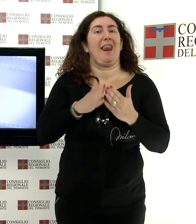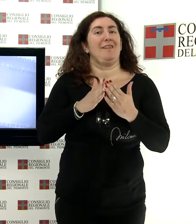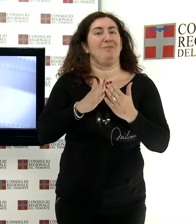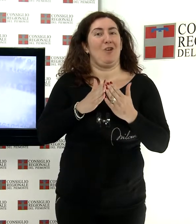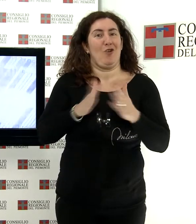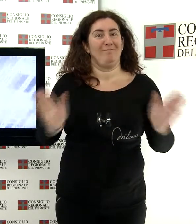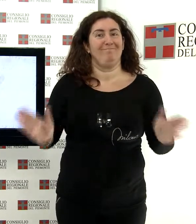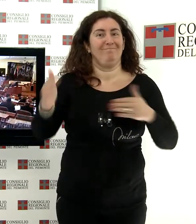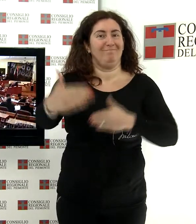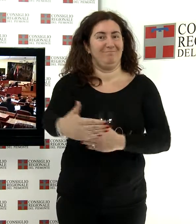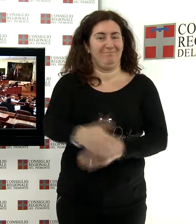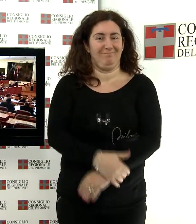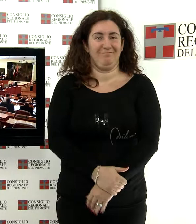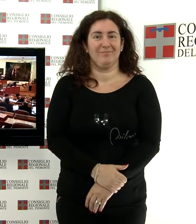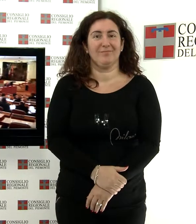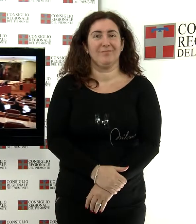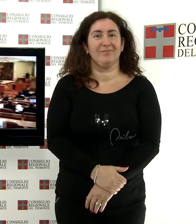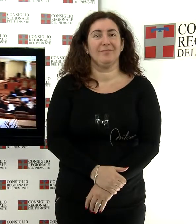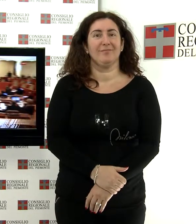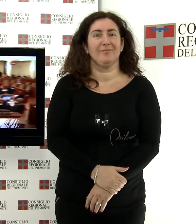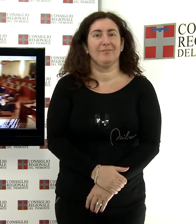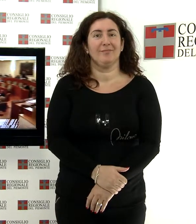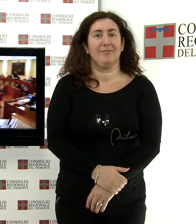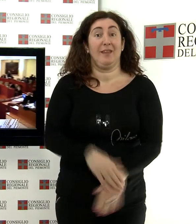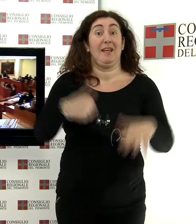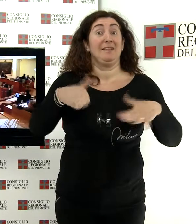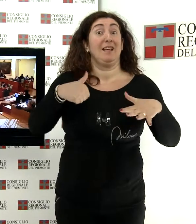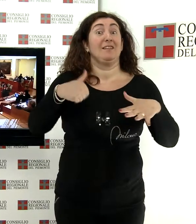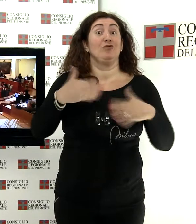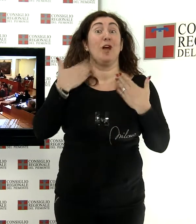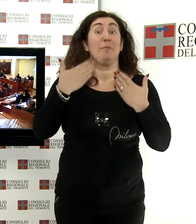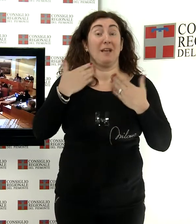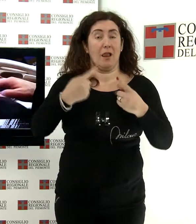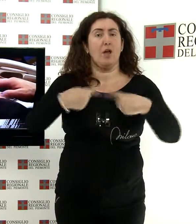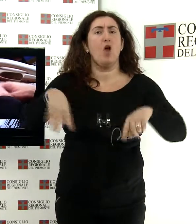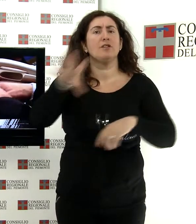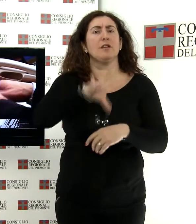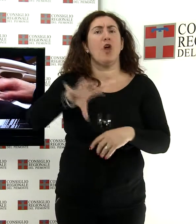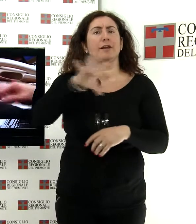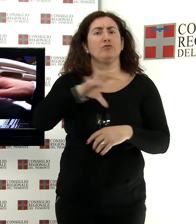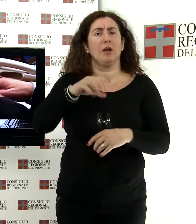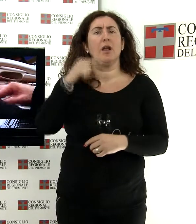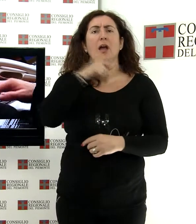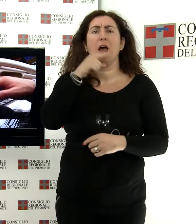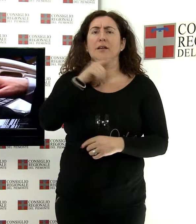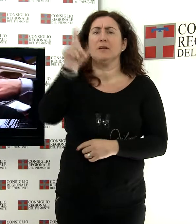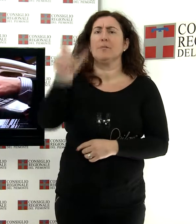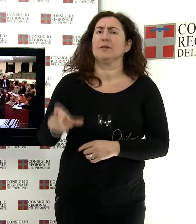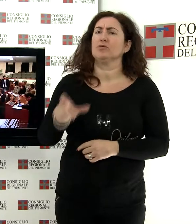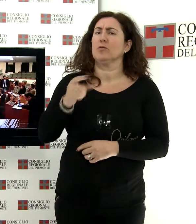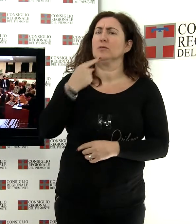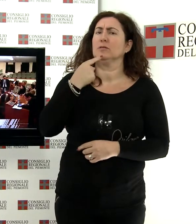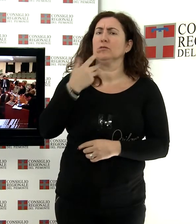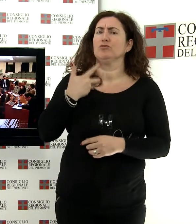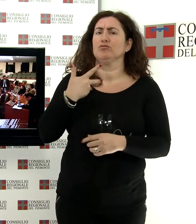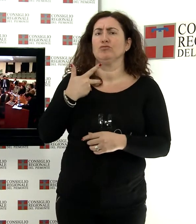7 giorni in consiglio. Nella seduta del 16 aprile il Consiglio regionale ha nominato il garante delle persone sottoposte a